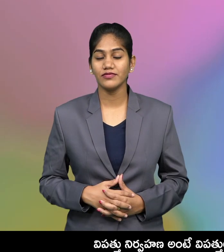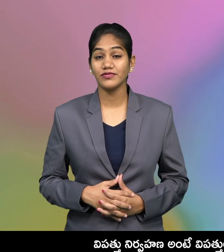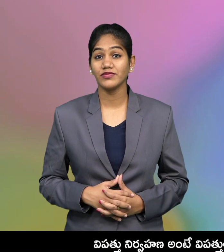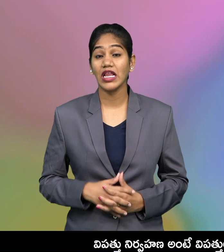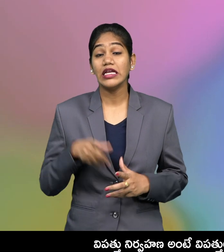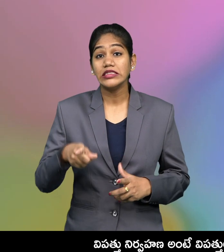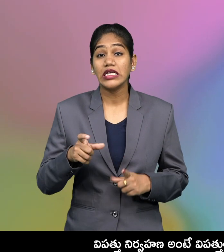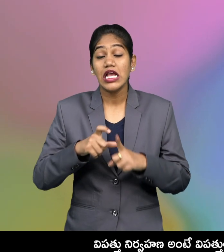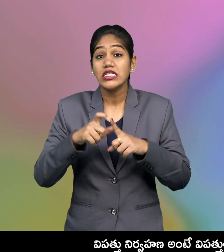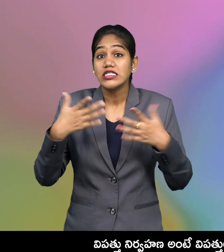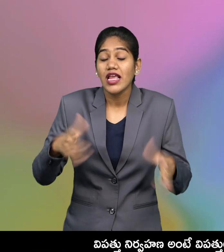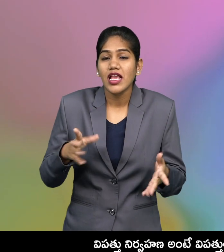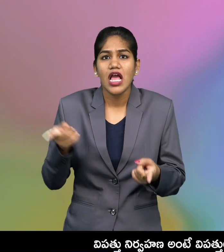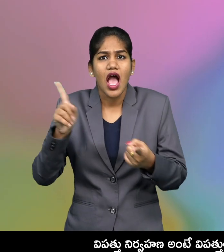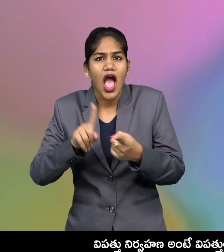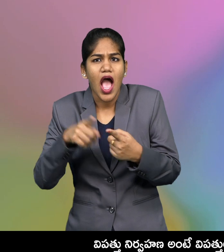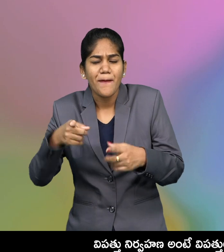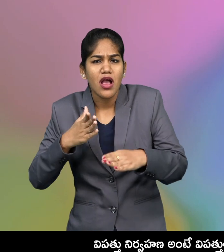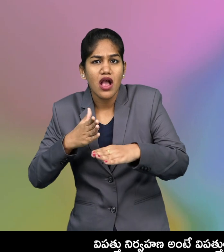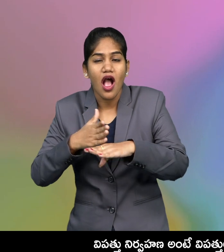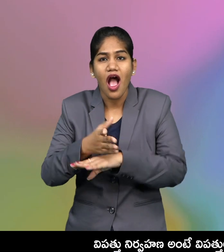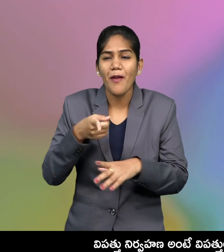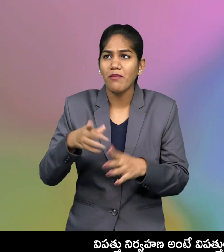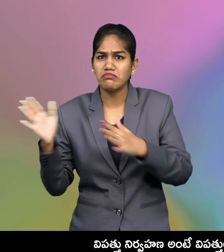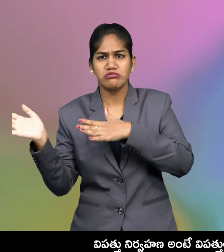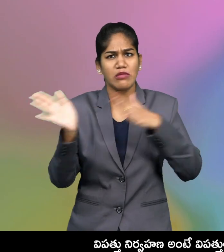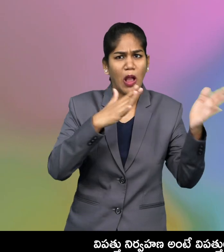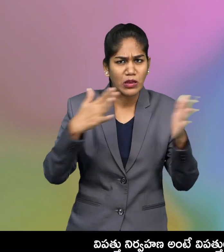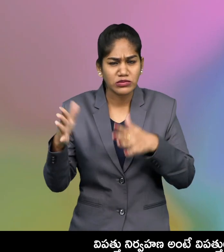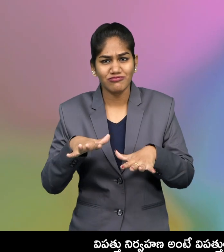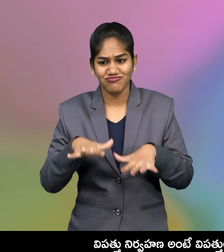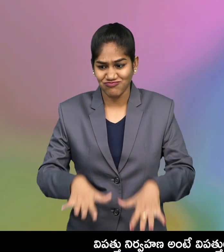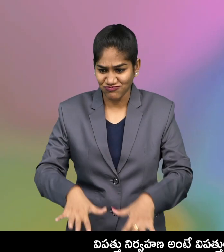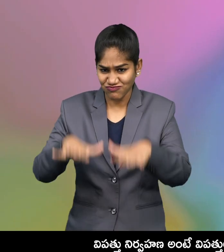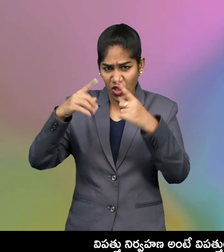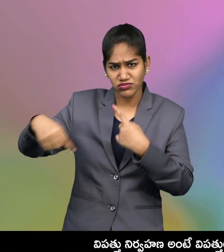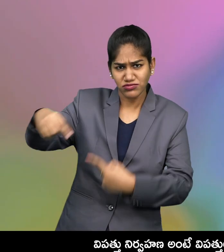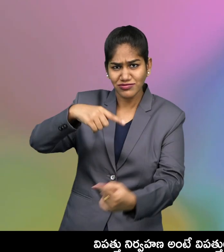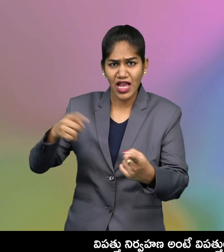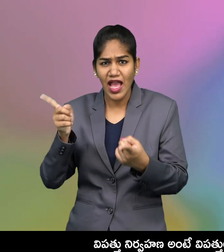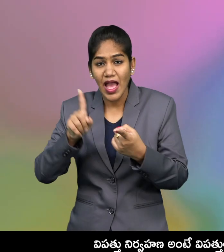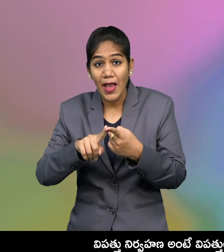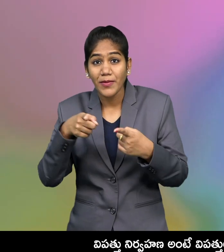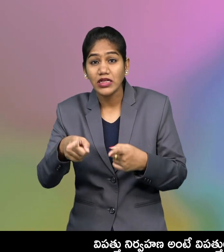విపత్తు నిర్వహణ అంటే విపత్తులు లేదా విషాదకర పరిస్థితులను నియంత్రించడం